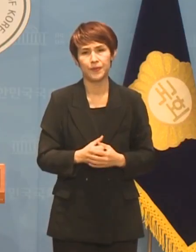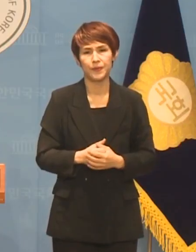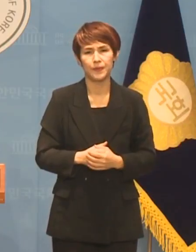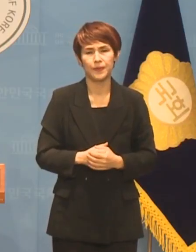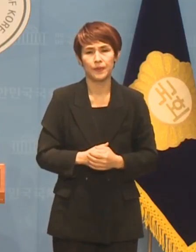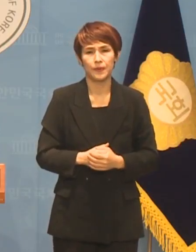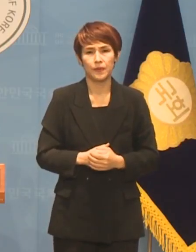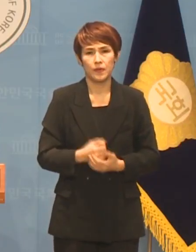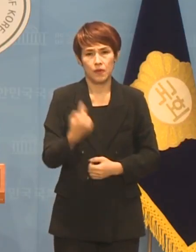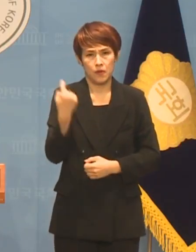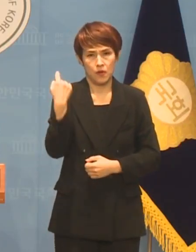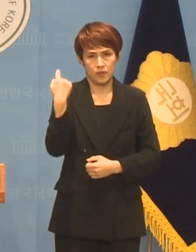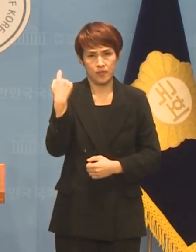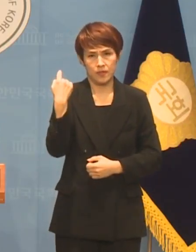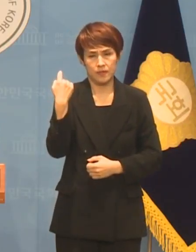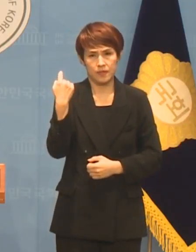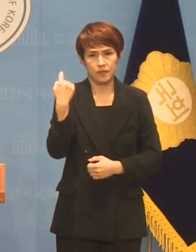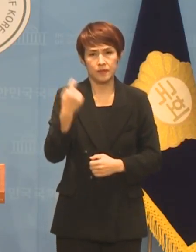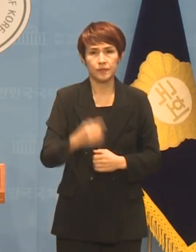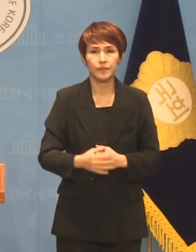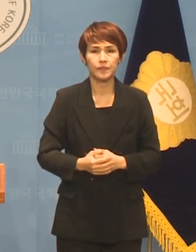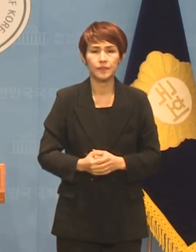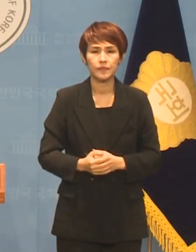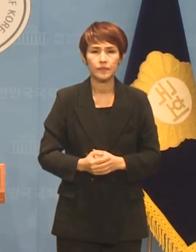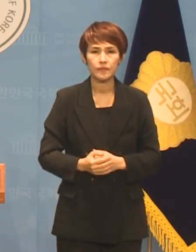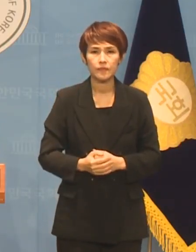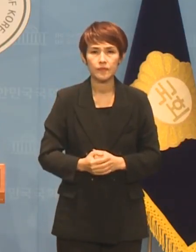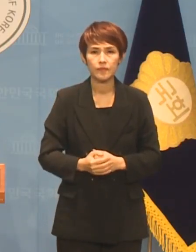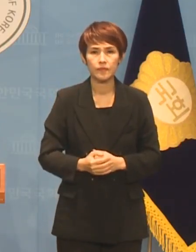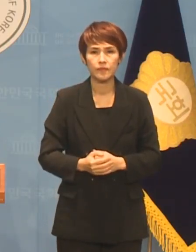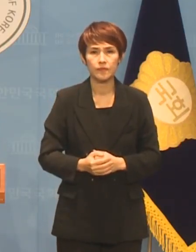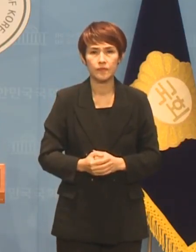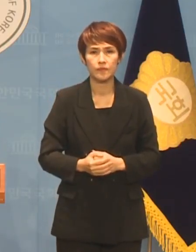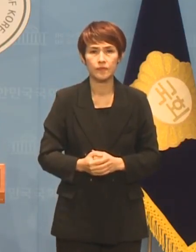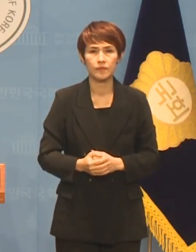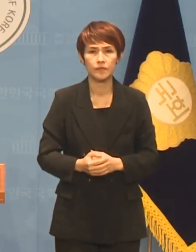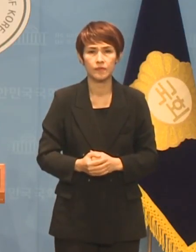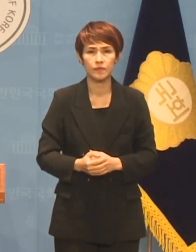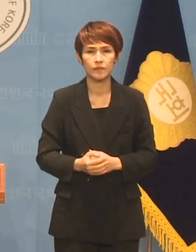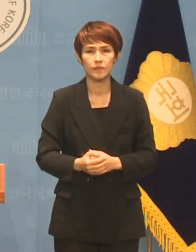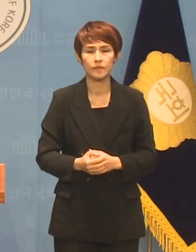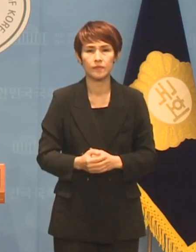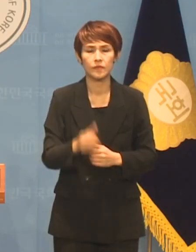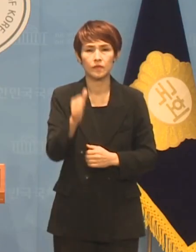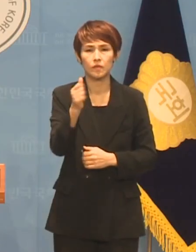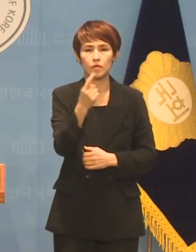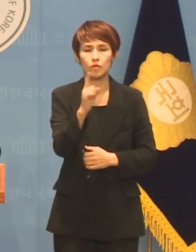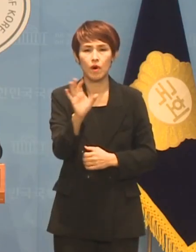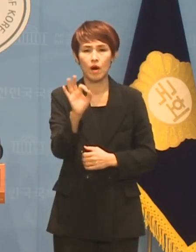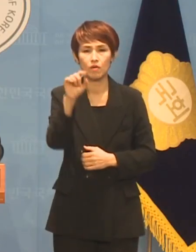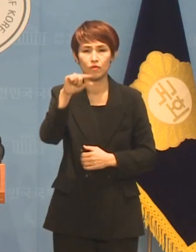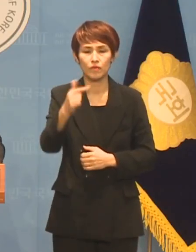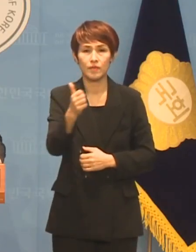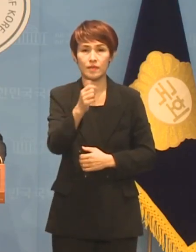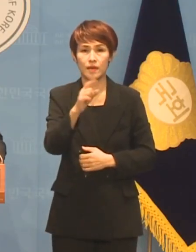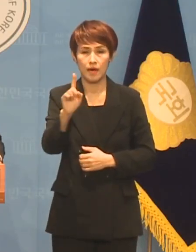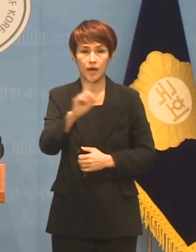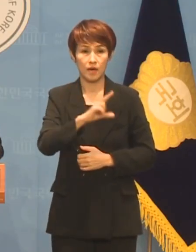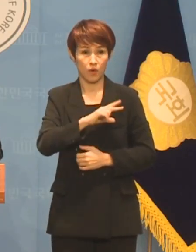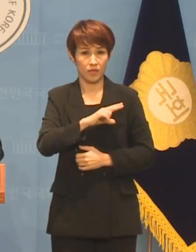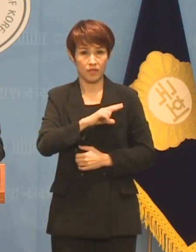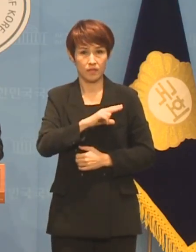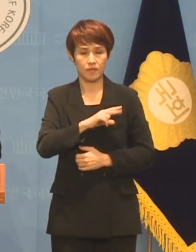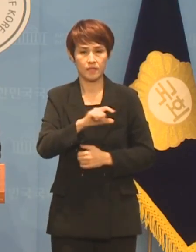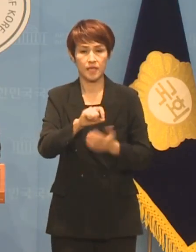그리고 어제 마치 기다렸던 듯 핵심 피고인 황운하 의원이